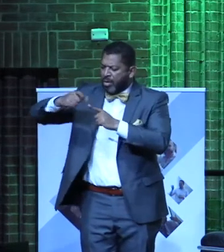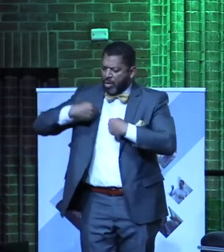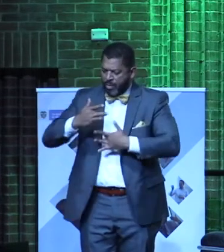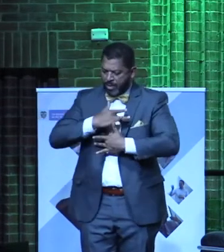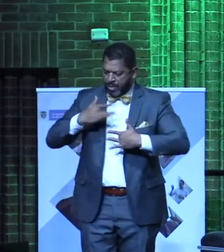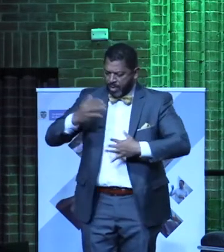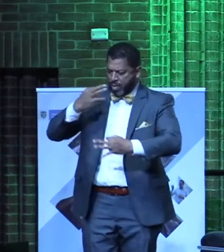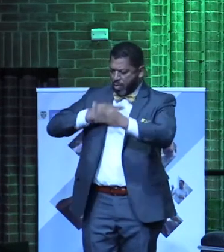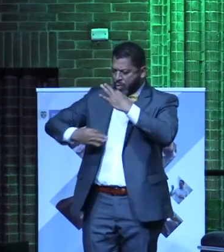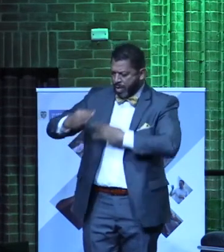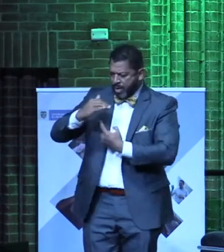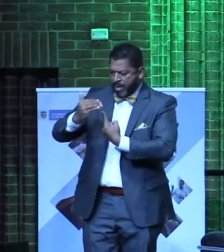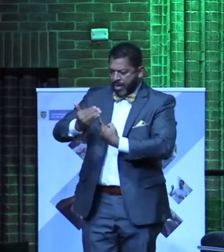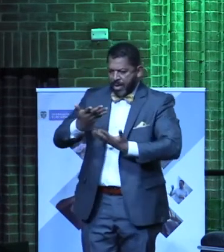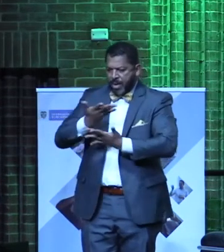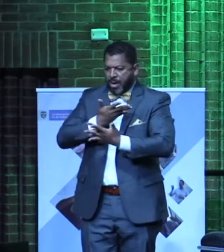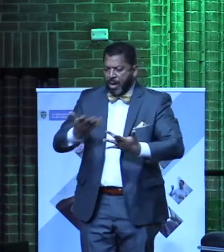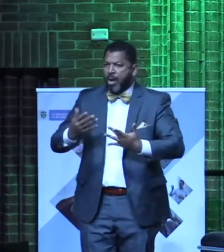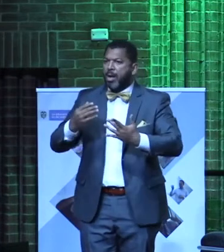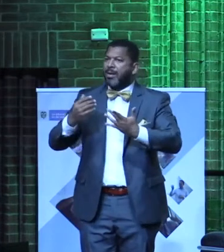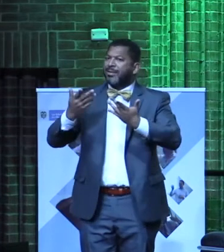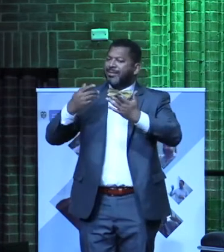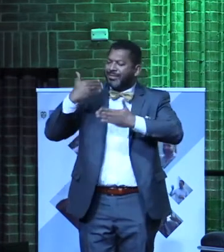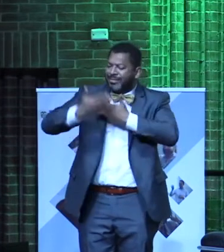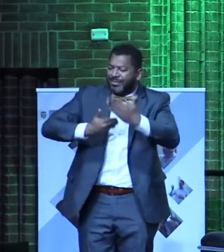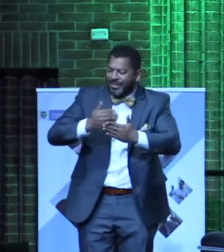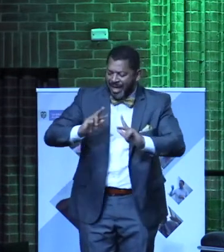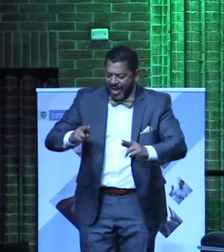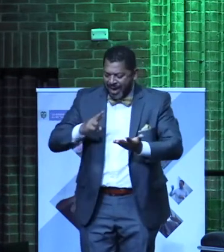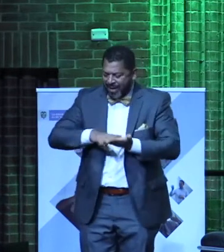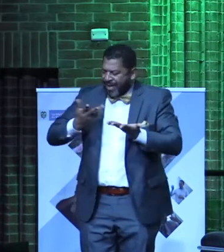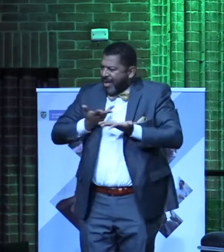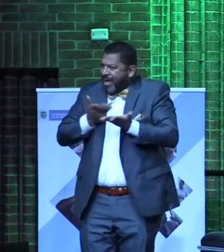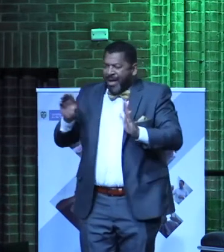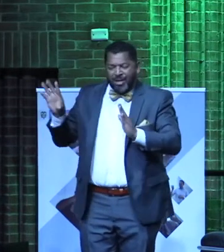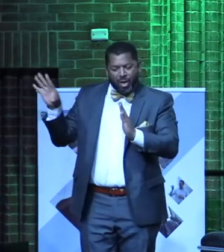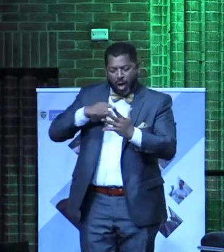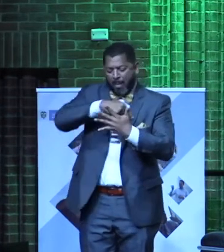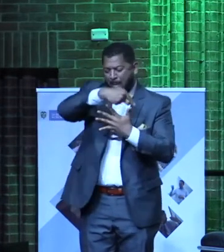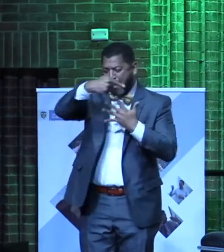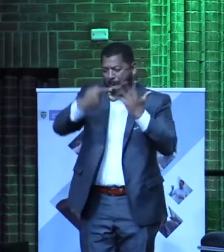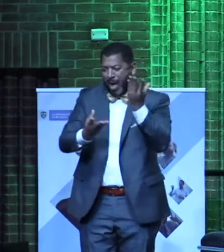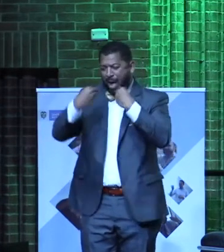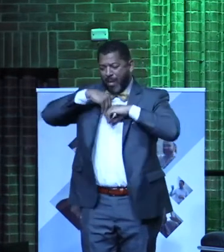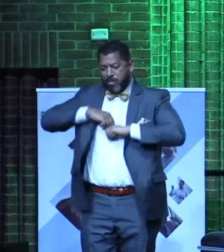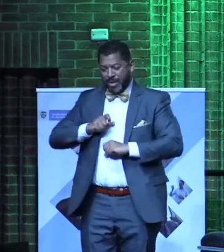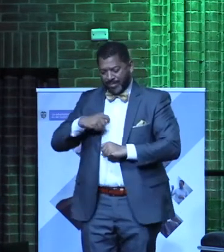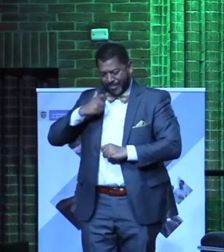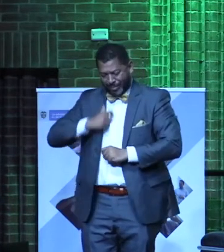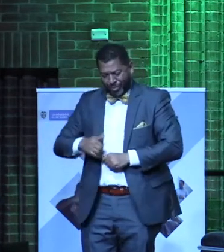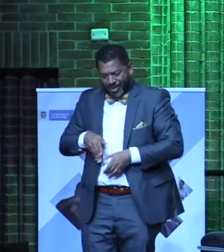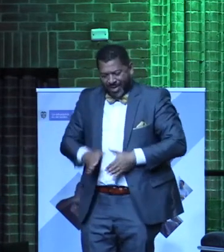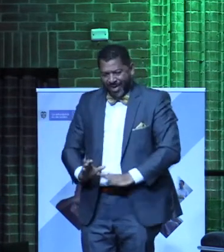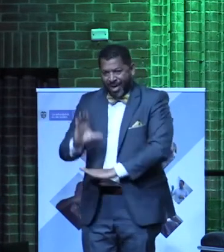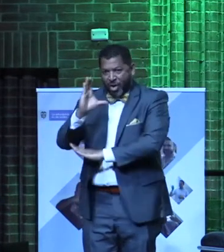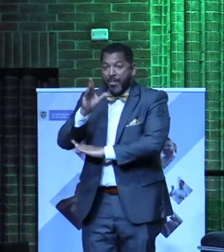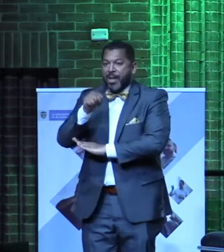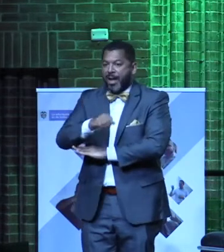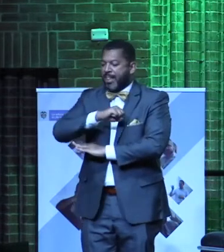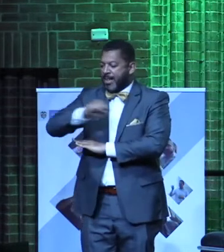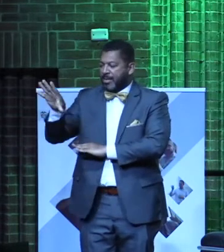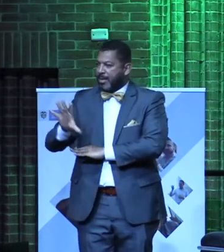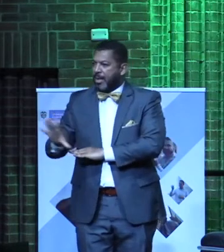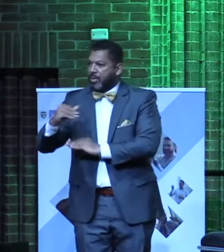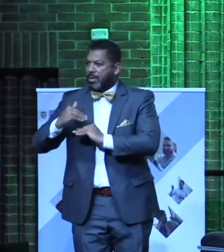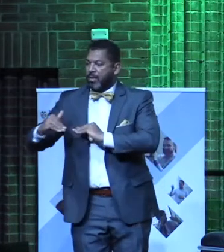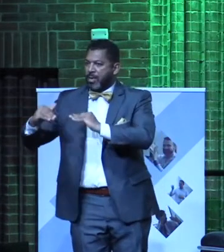la prevención de la enfermedad, el tratamiento, rehabilitación y todo lo de paliación. En este sentido, en esos